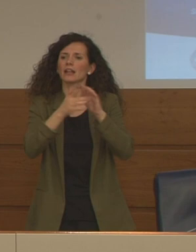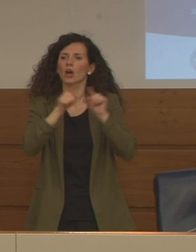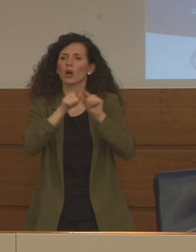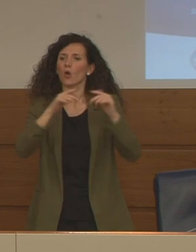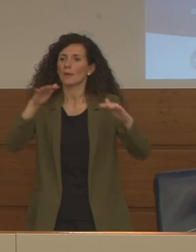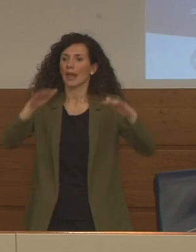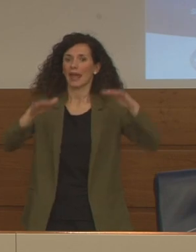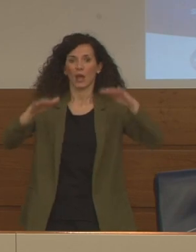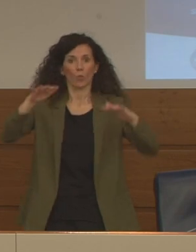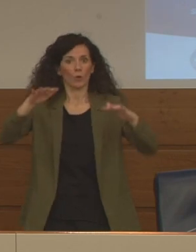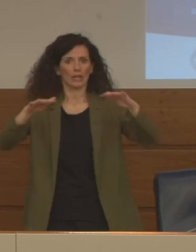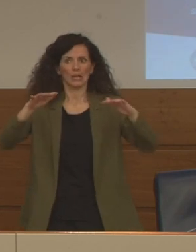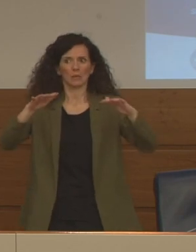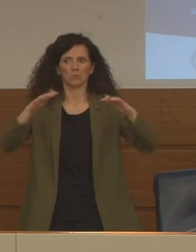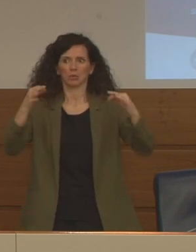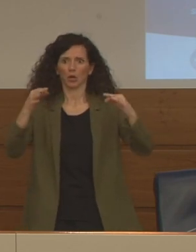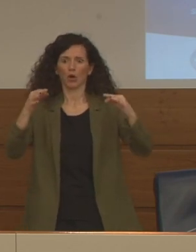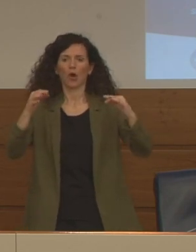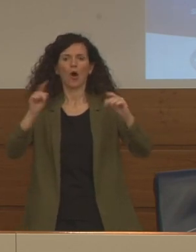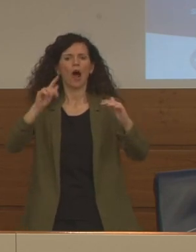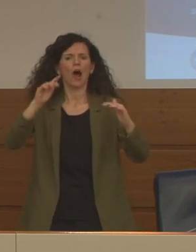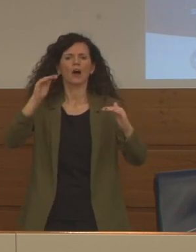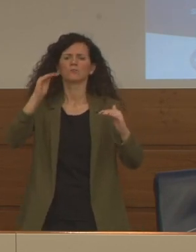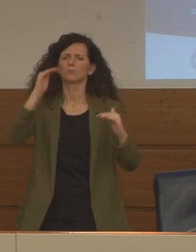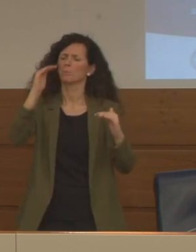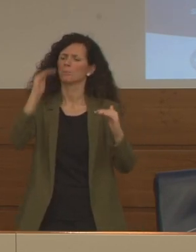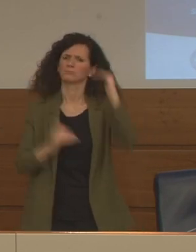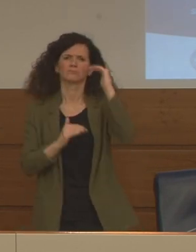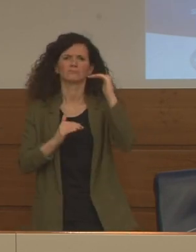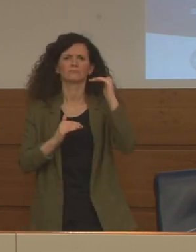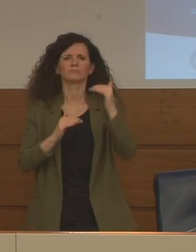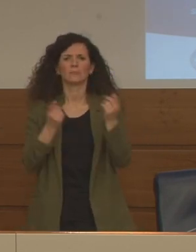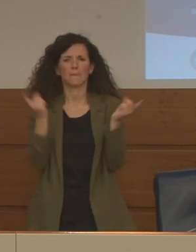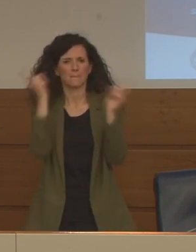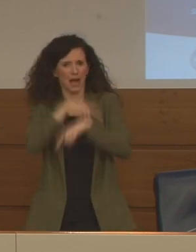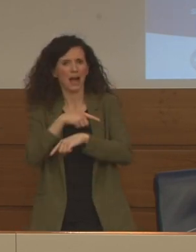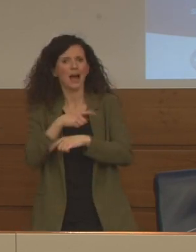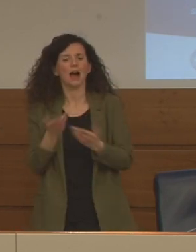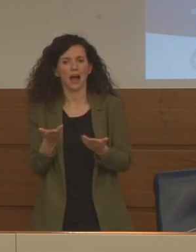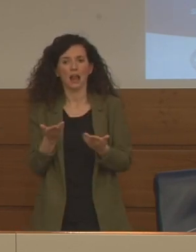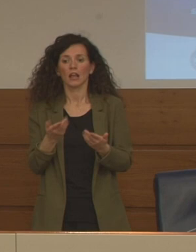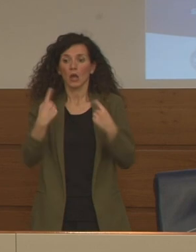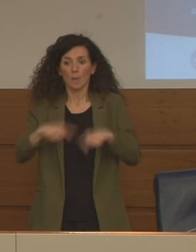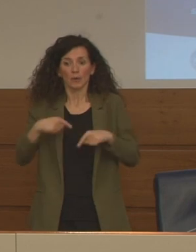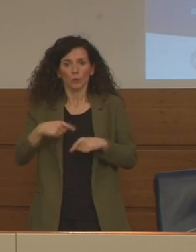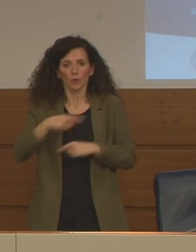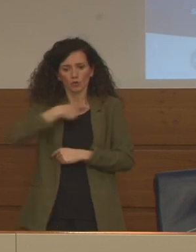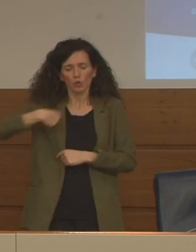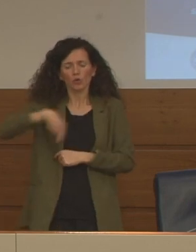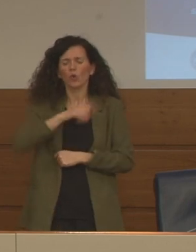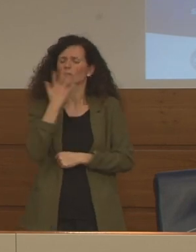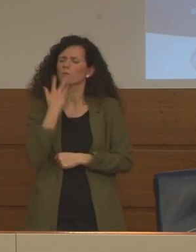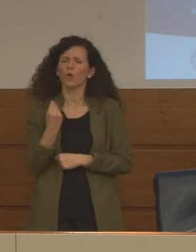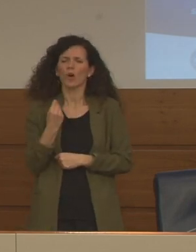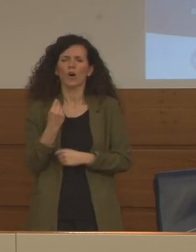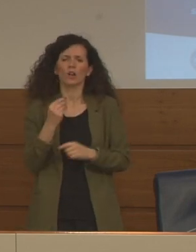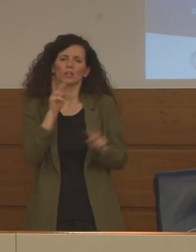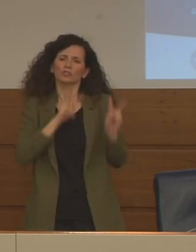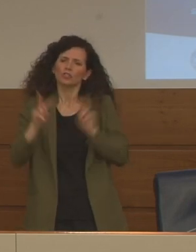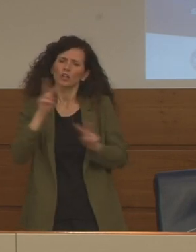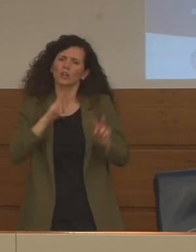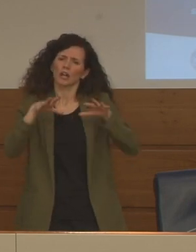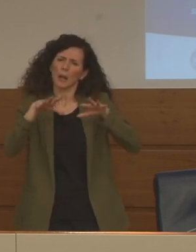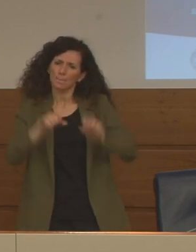questo è un dato obiettivo questo non giustifica però il fatto che a noi vorremmo fare di tutto e vogliamo fare di tutto ci vogliamo